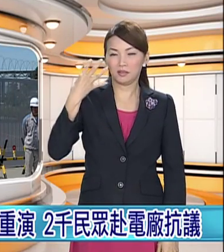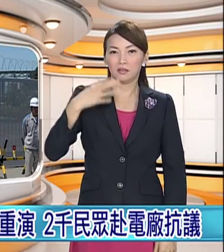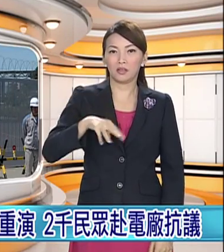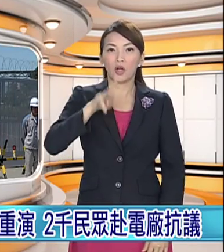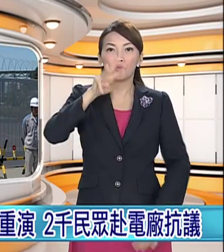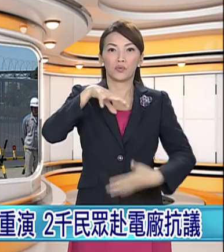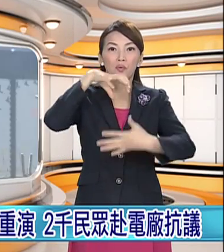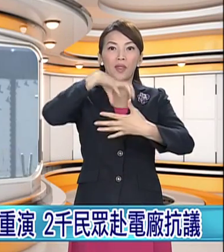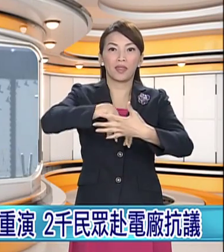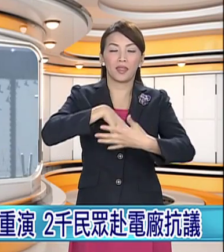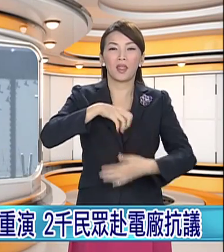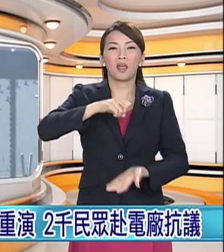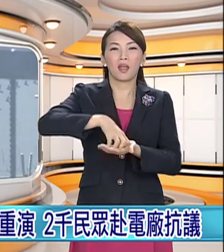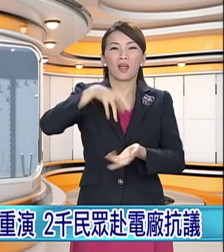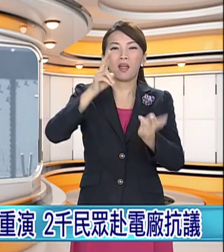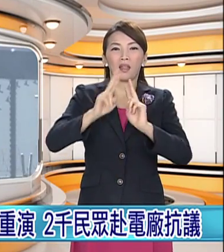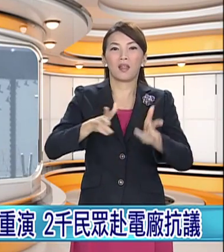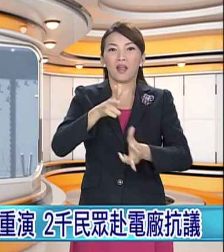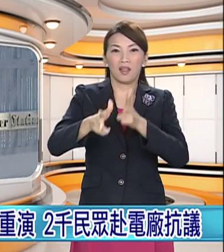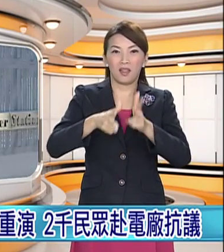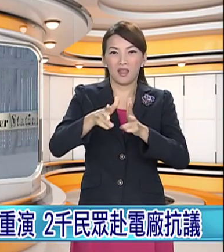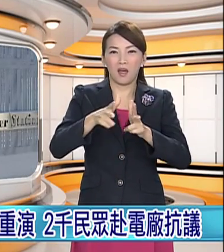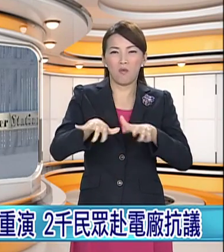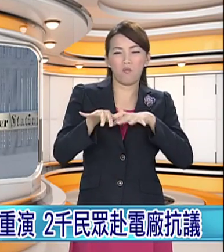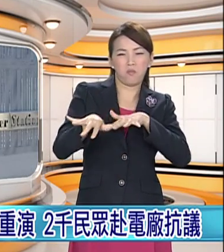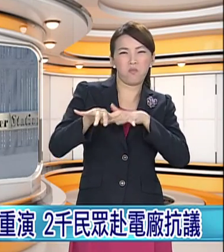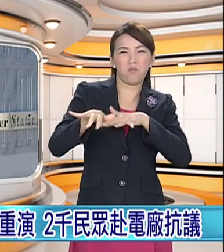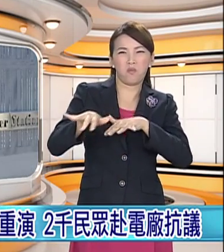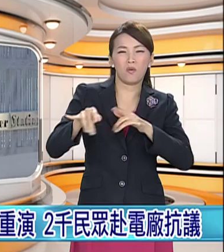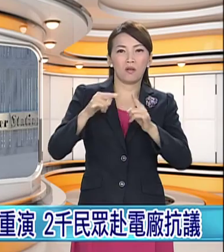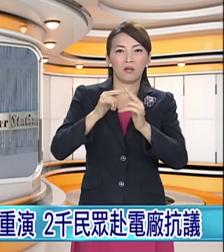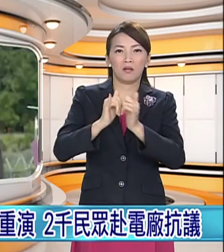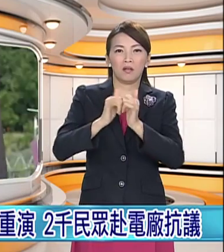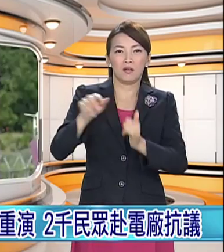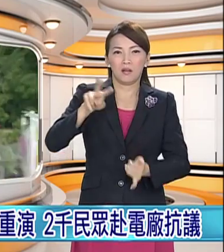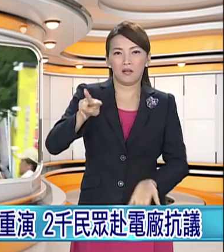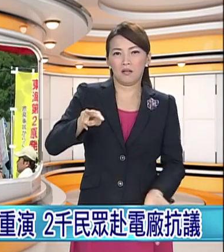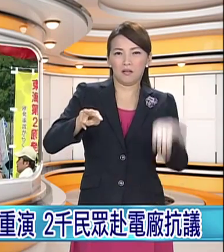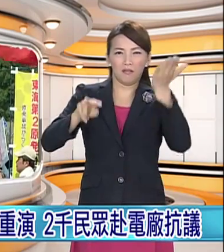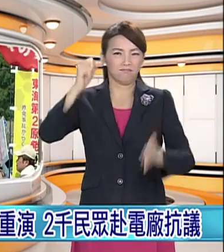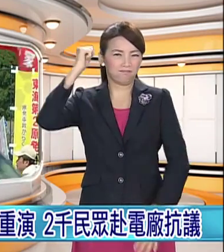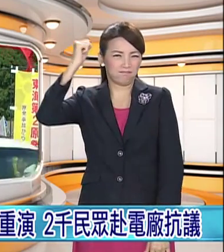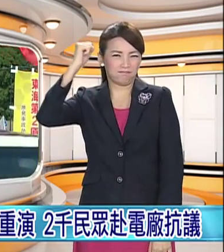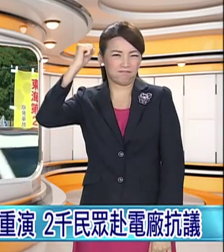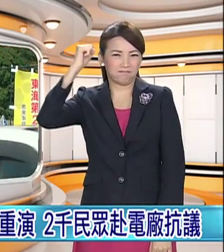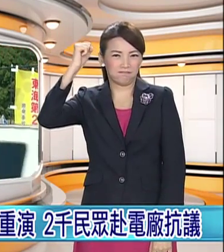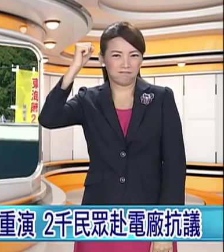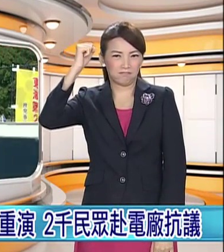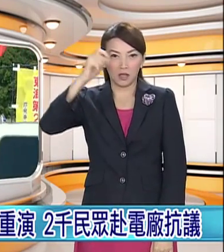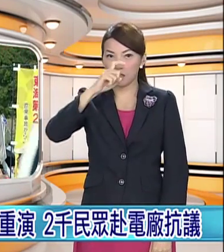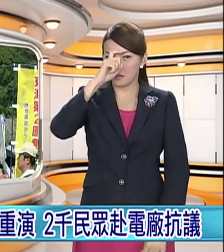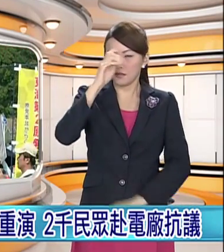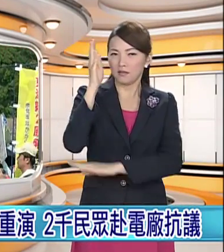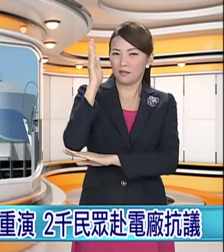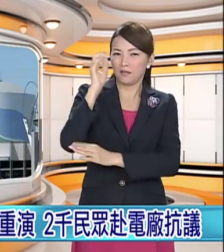了2000位的民众前往川内核电厂来抗议，希望政府能够改变政